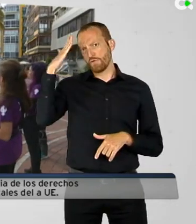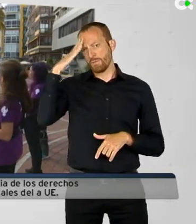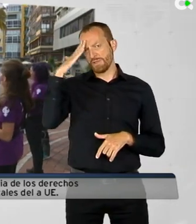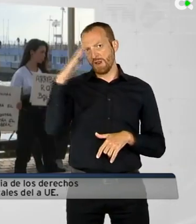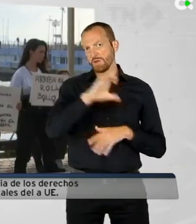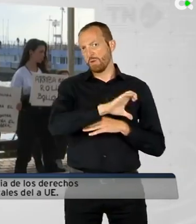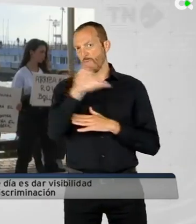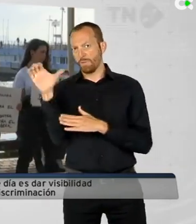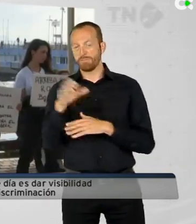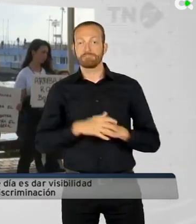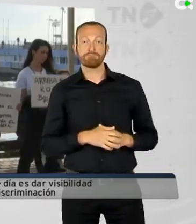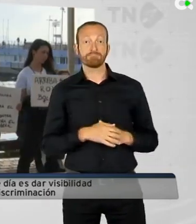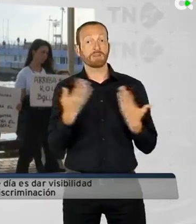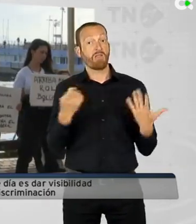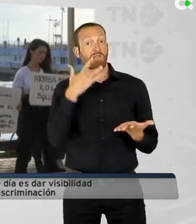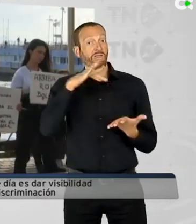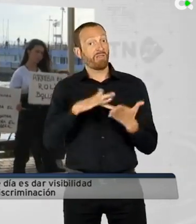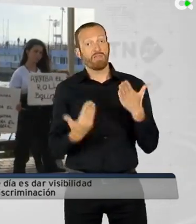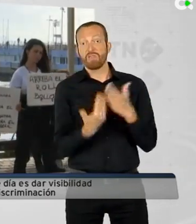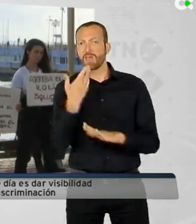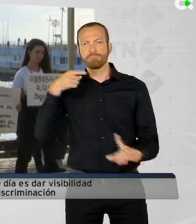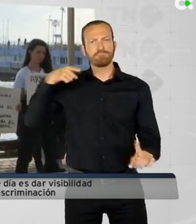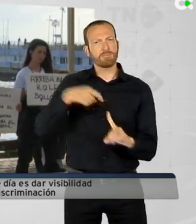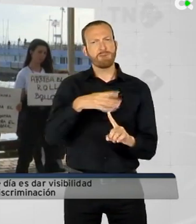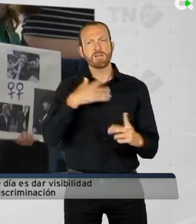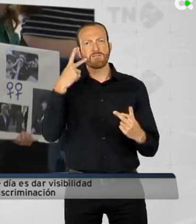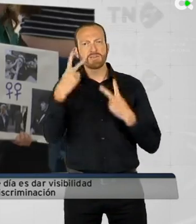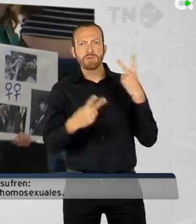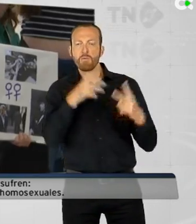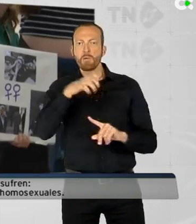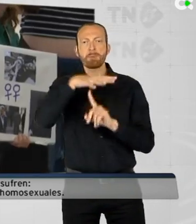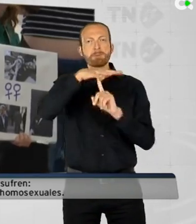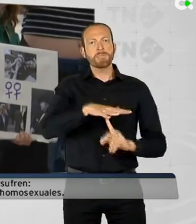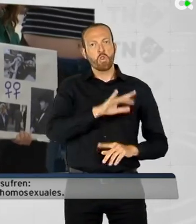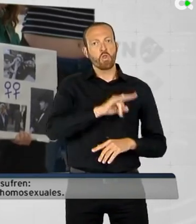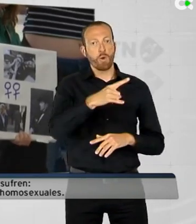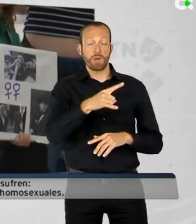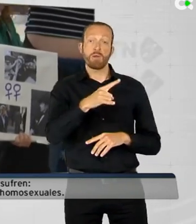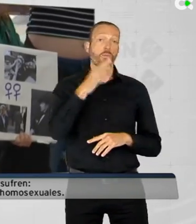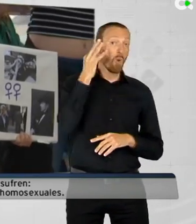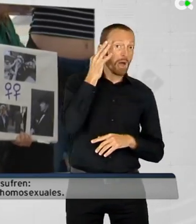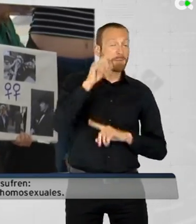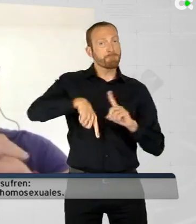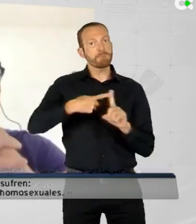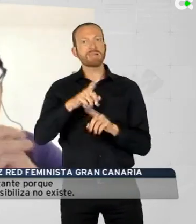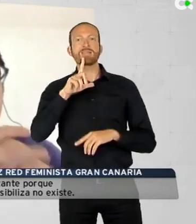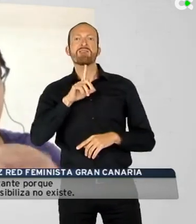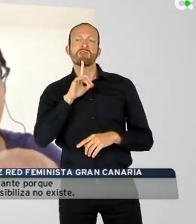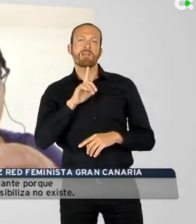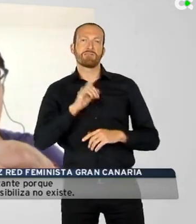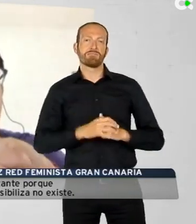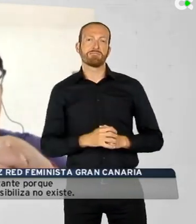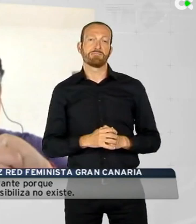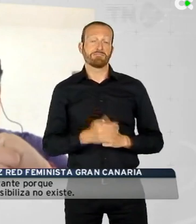Unión Europea. El objetivo de este día es dar visibilidad a la doble discriminación que sufren por ser mujeres y homosexuales. Bueno, es